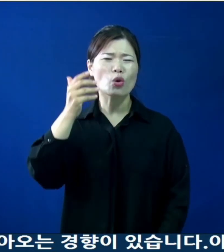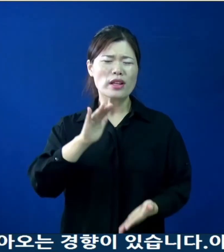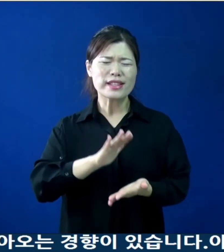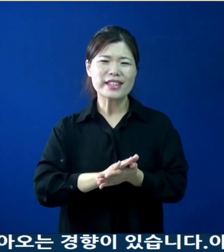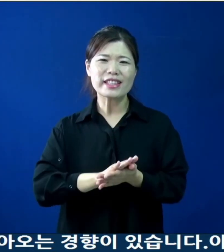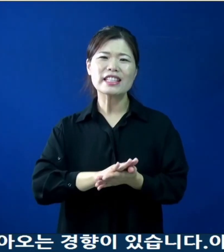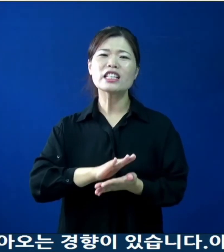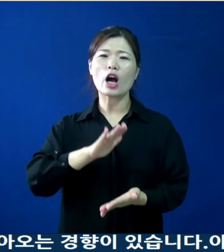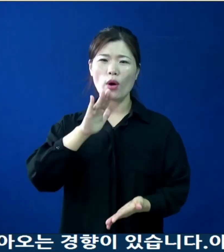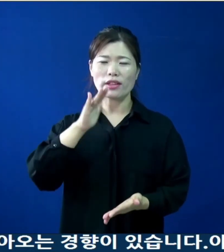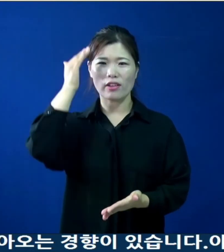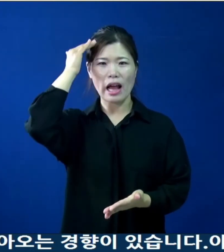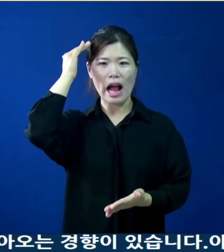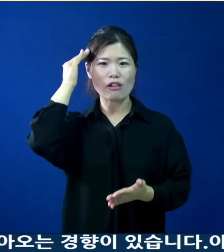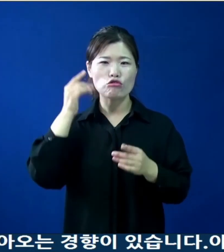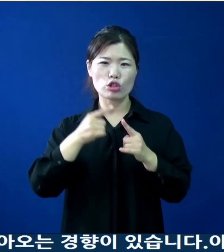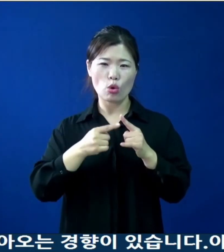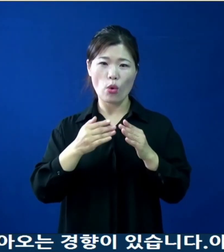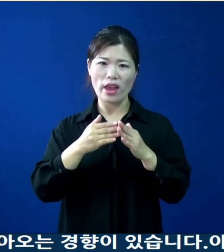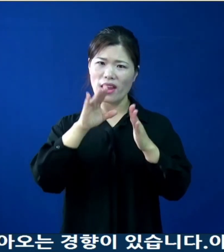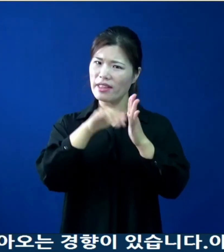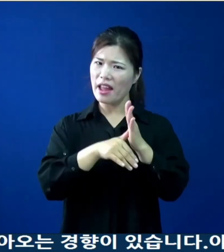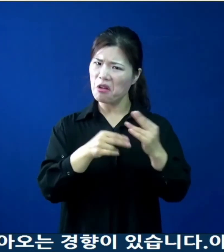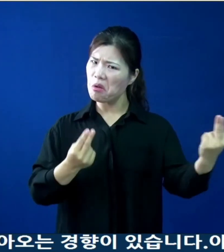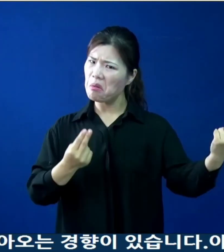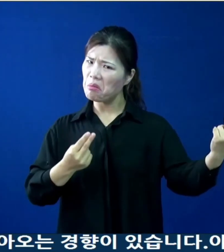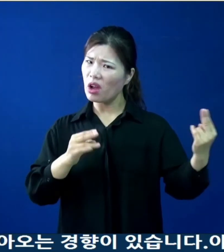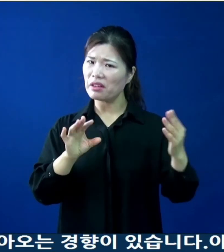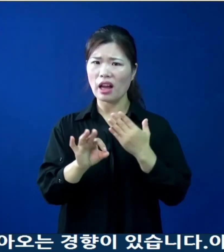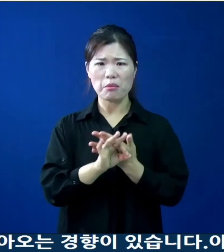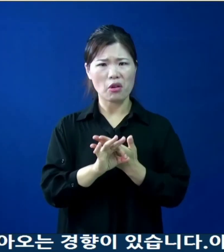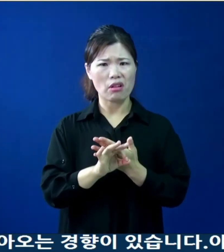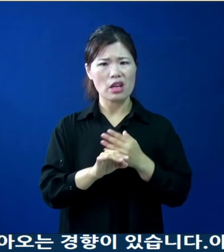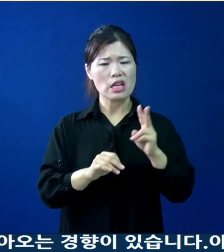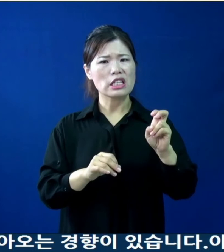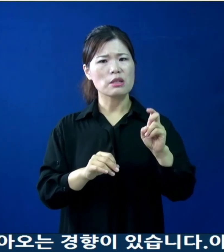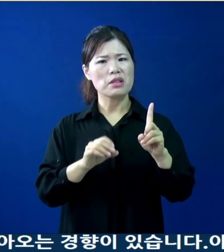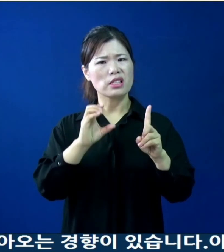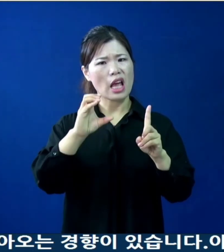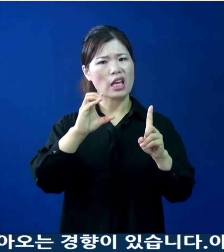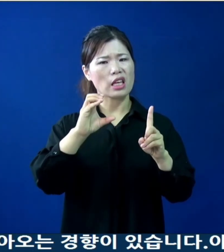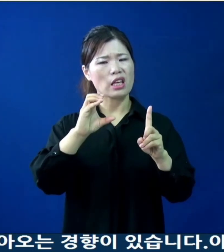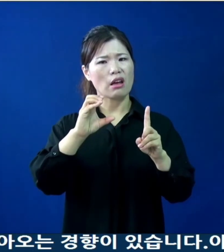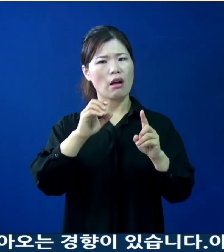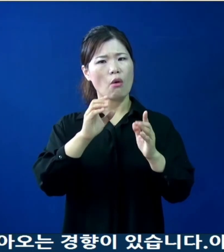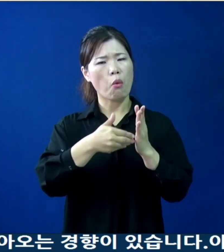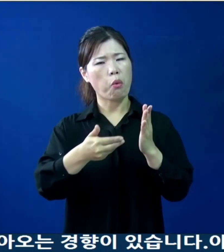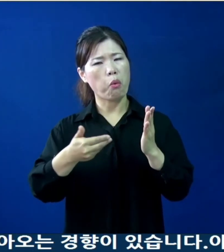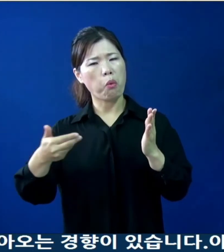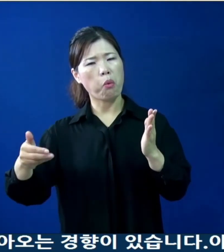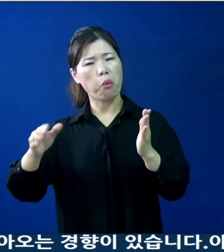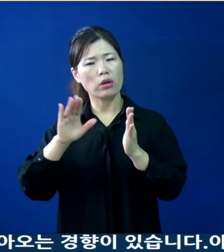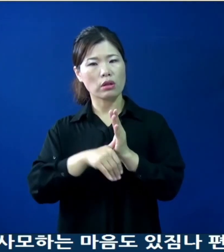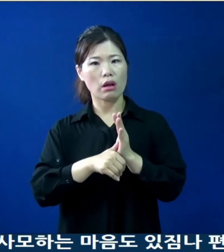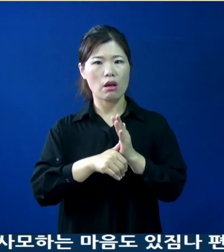뜨거웠던 한국교회의 그 시기에 비하면 21세기가 점점 깊어질수록 성도들이